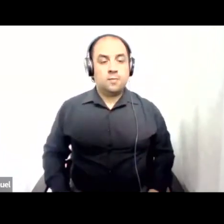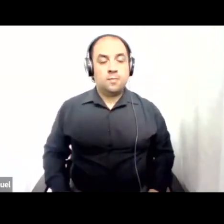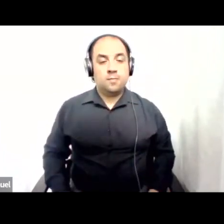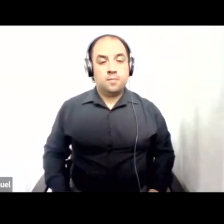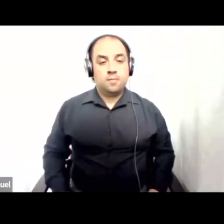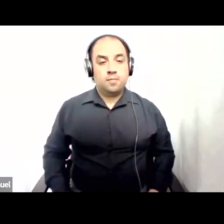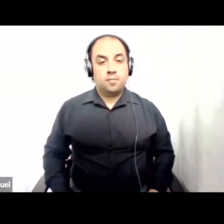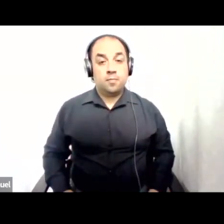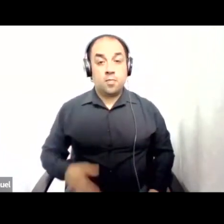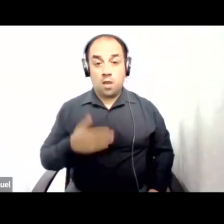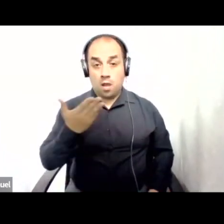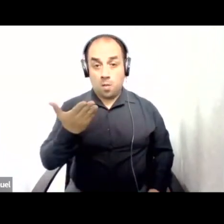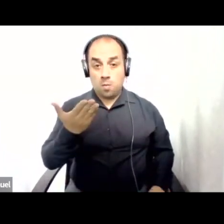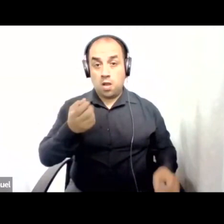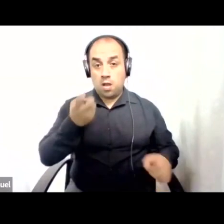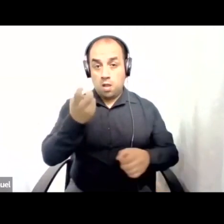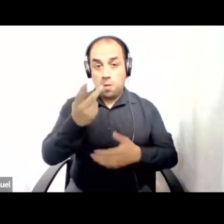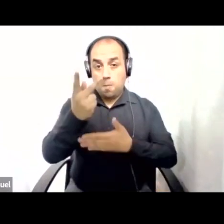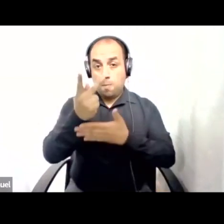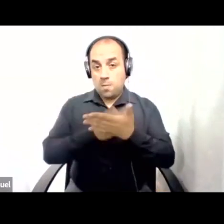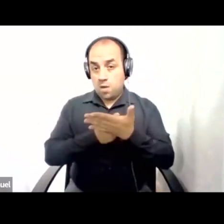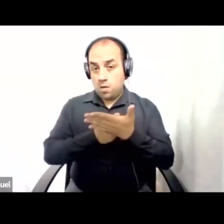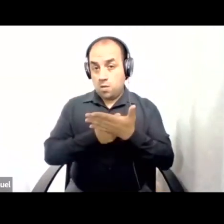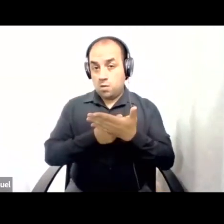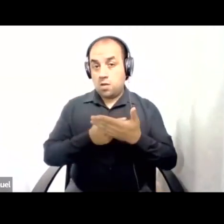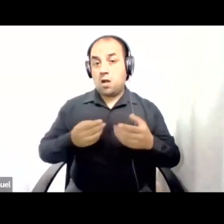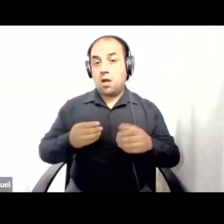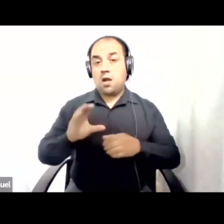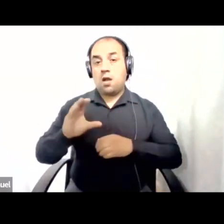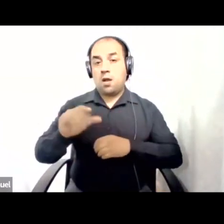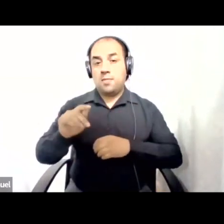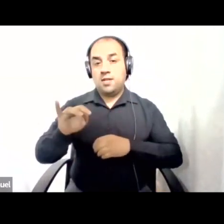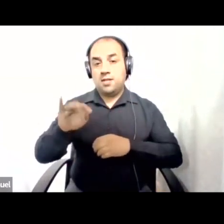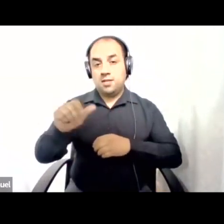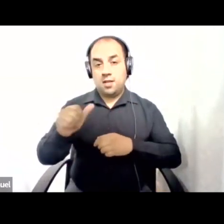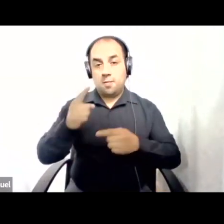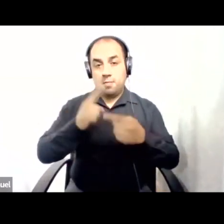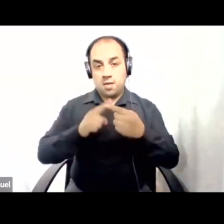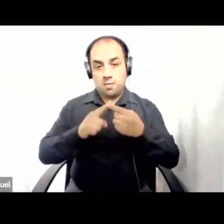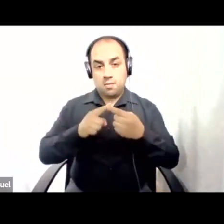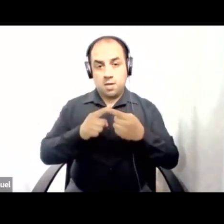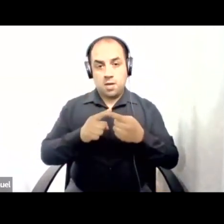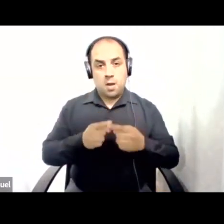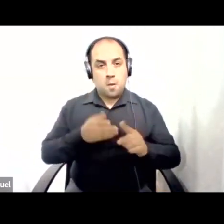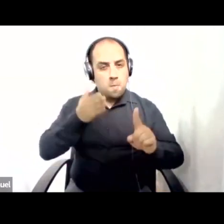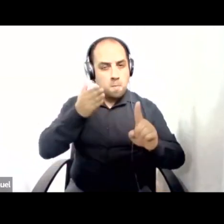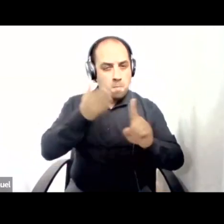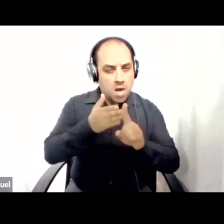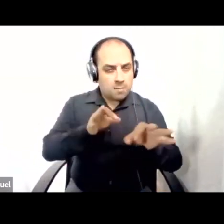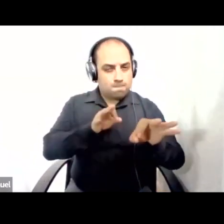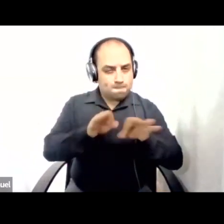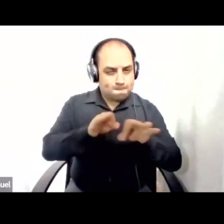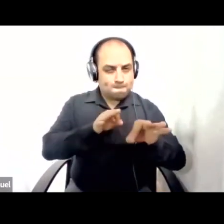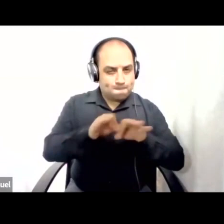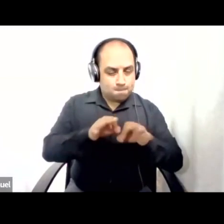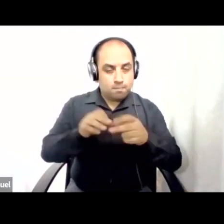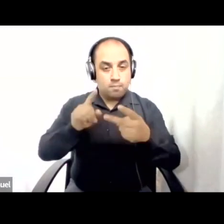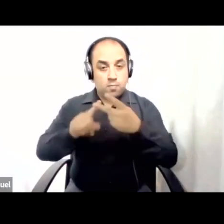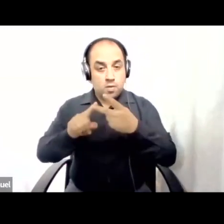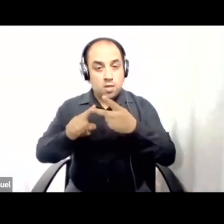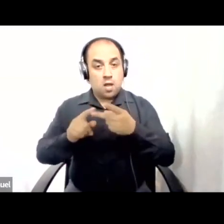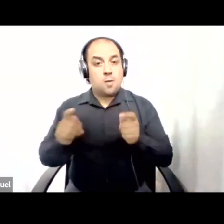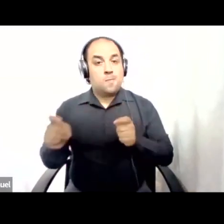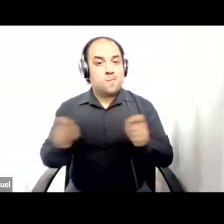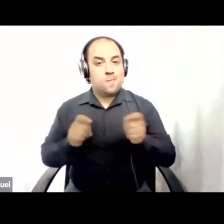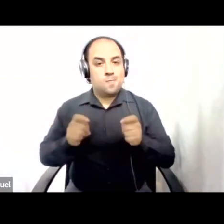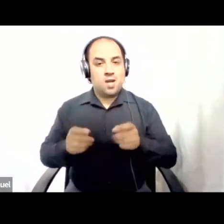Este modelo capitalista. La primera de ellas es la entrega al trabajo. La segunda es la conducta moderada y virtuosa. La